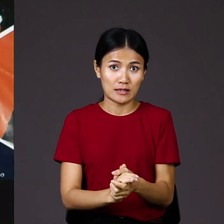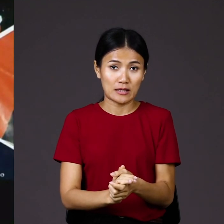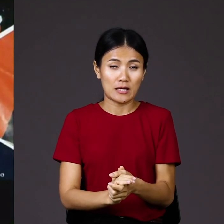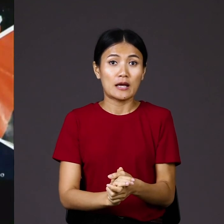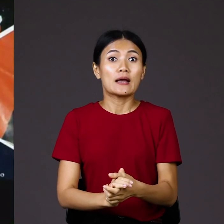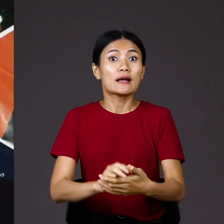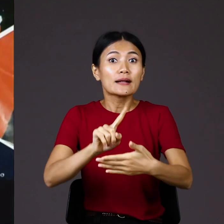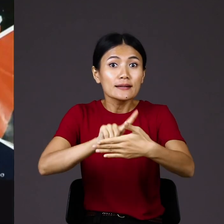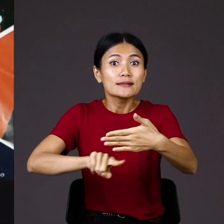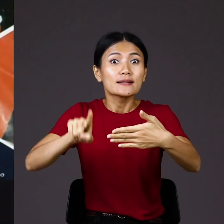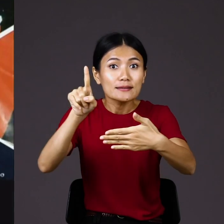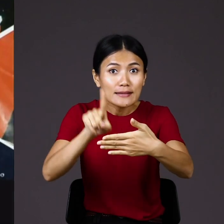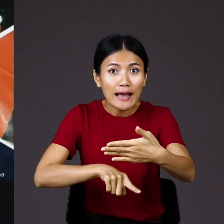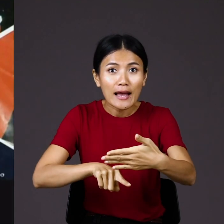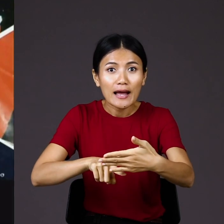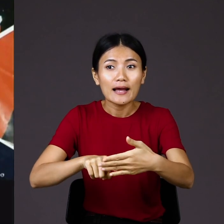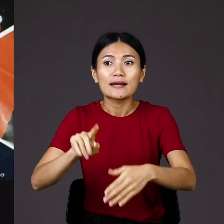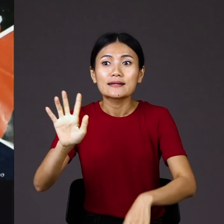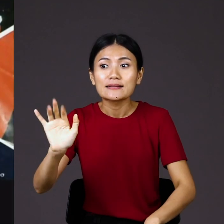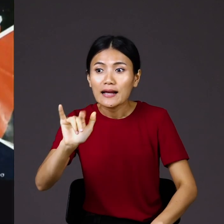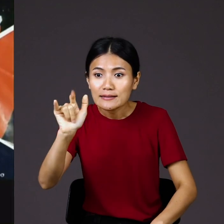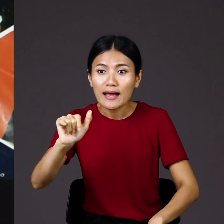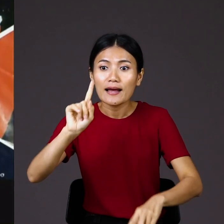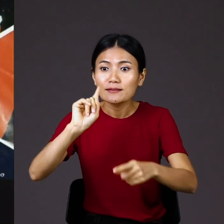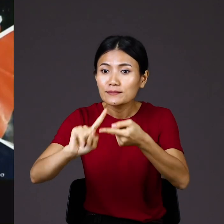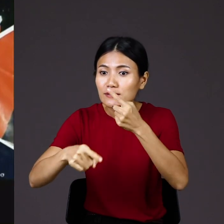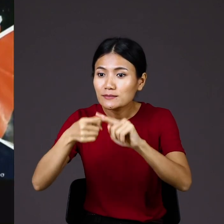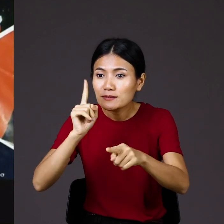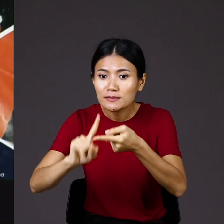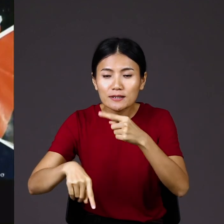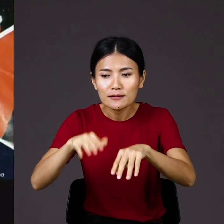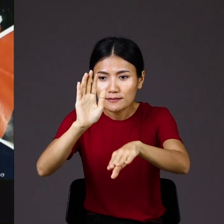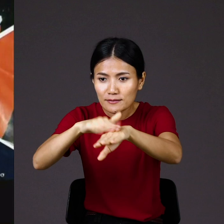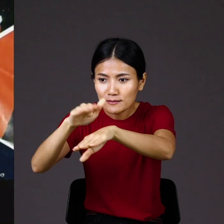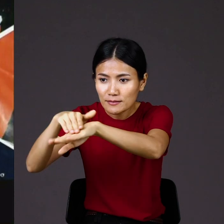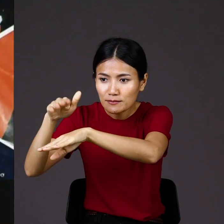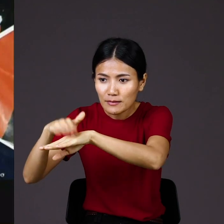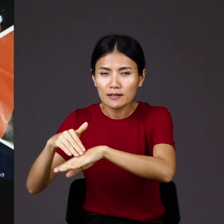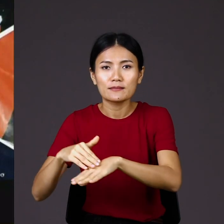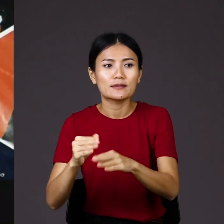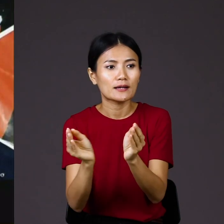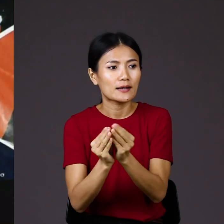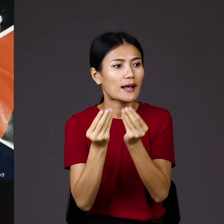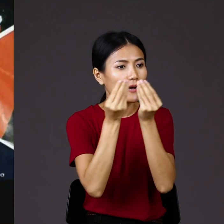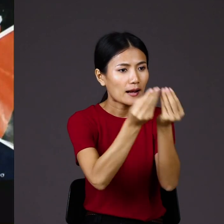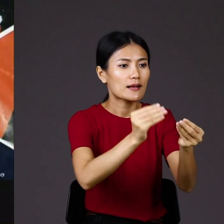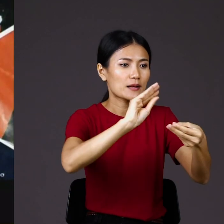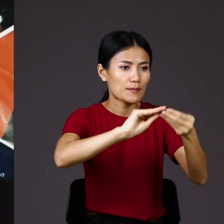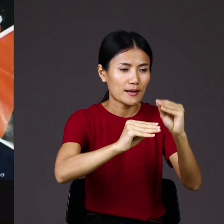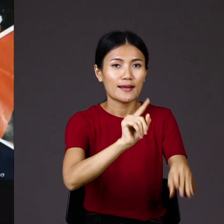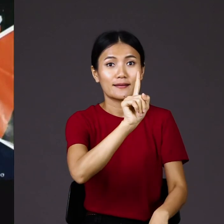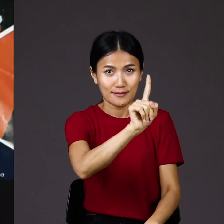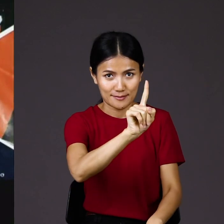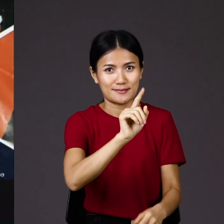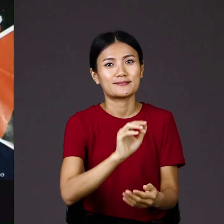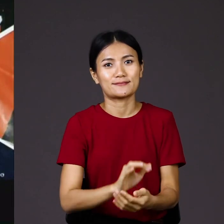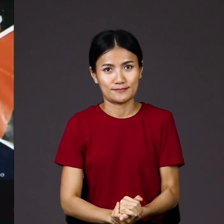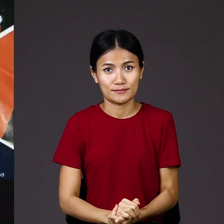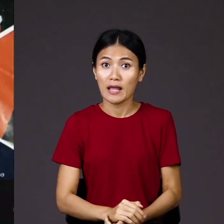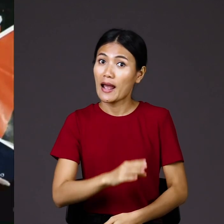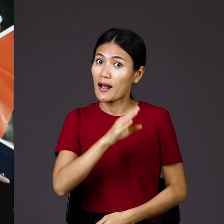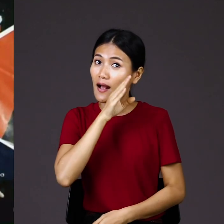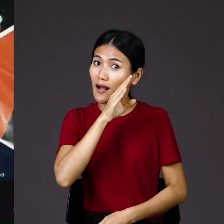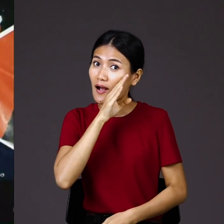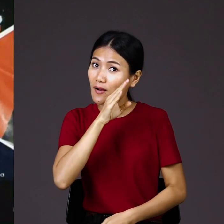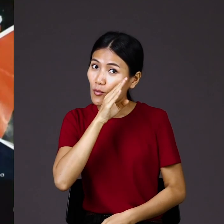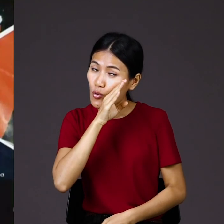ได้ไปเลือกตั้งกันชักชวนญาติมิตรสหายเพื่อนร่วมงานไปเลือกไพบูลย์กันและ